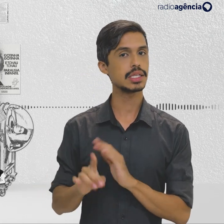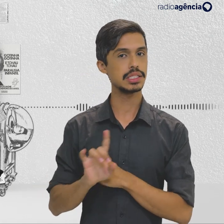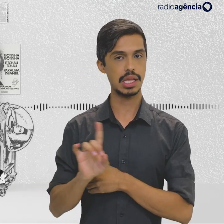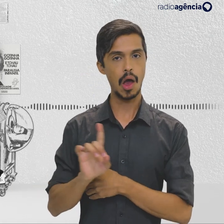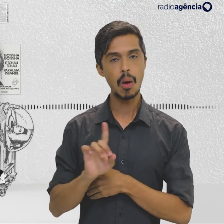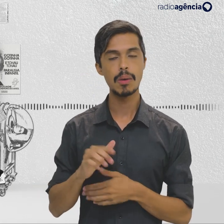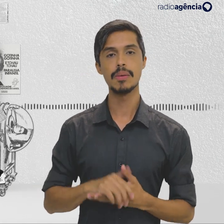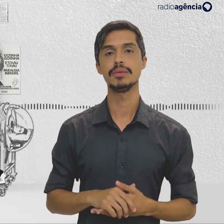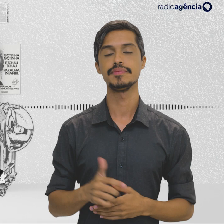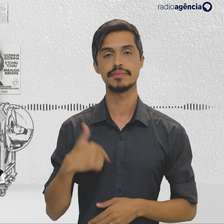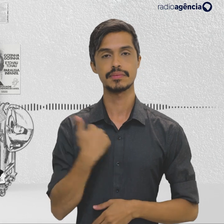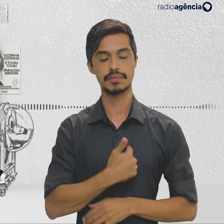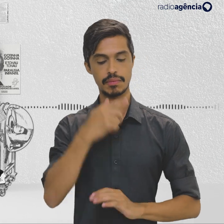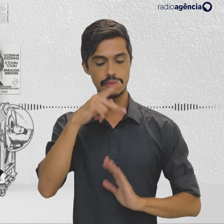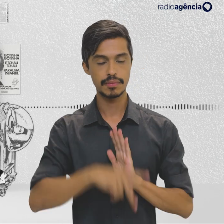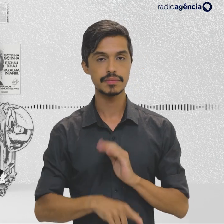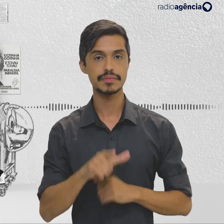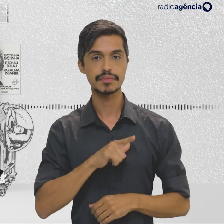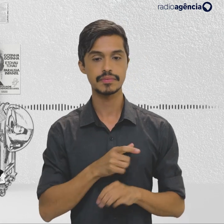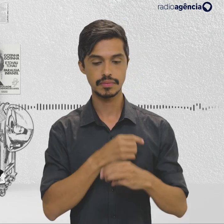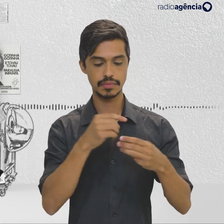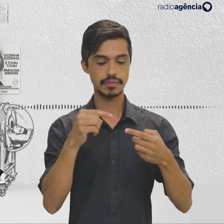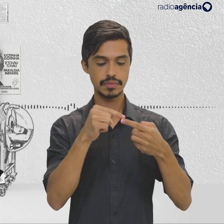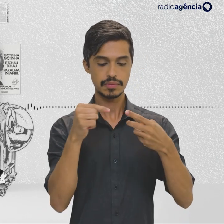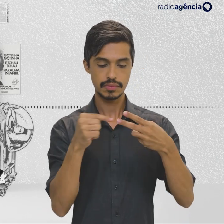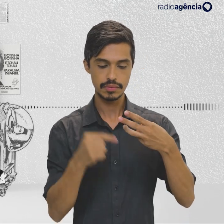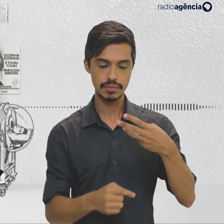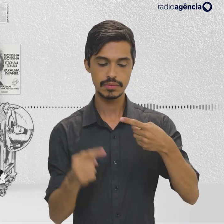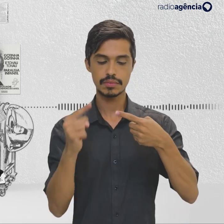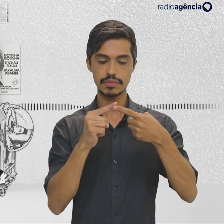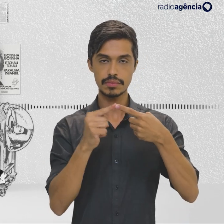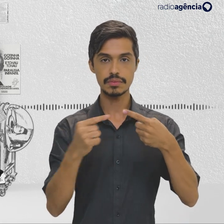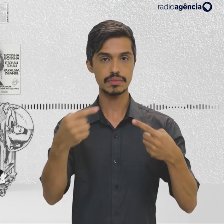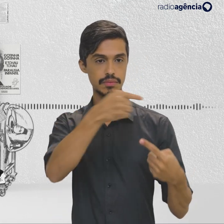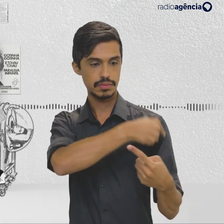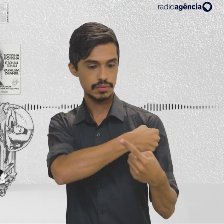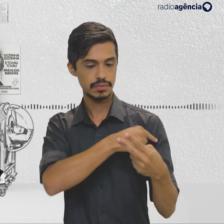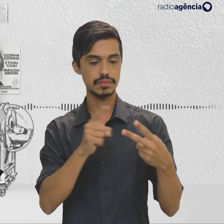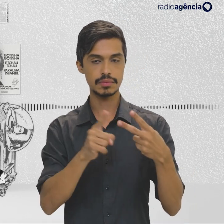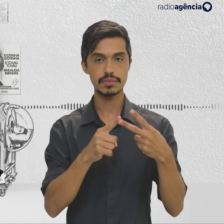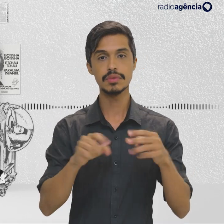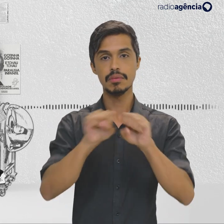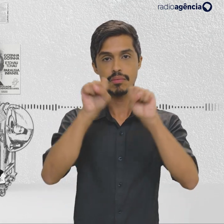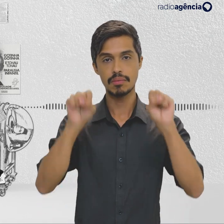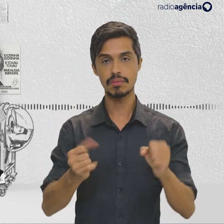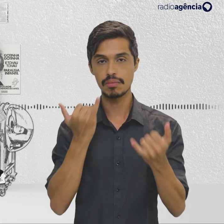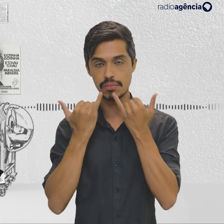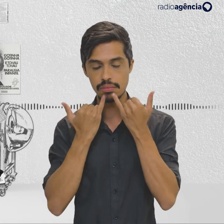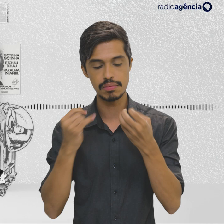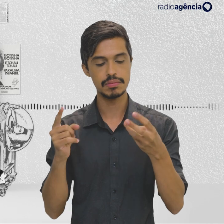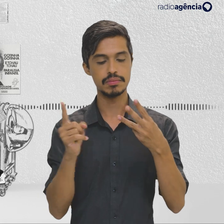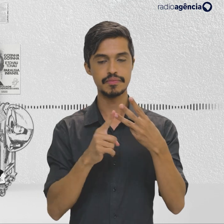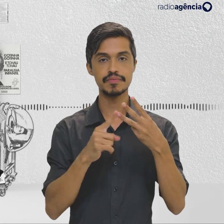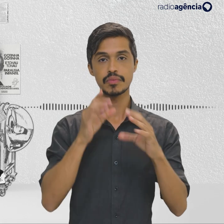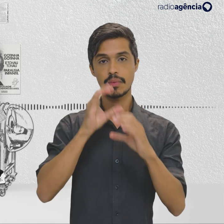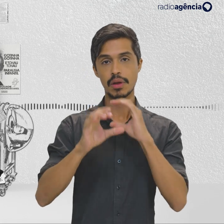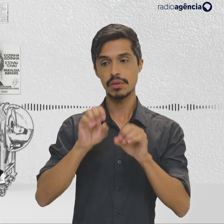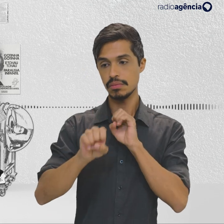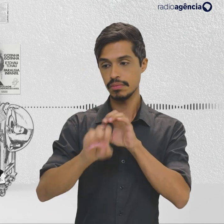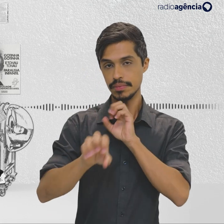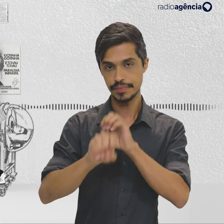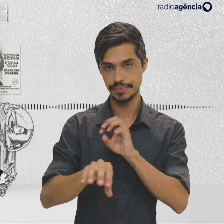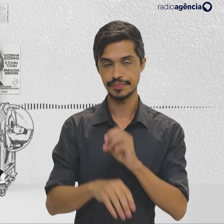diretrizes o nosso projeto Ele trabalha em três eixos Eos vacinação sistema de informação